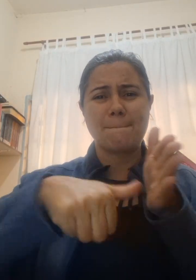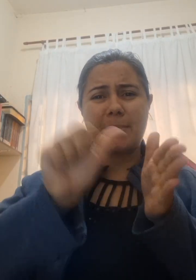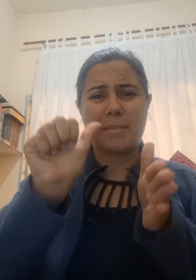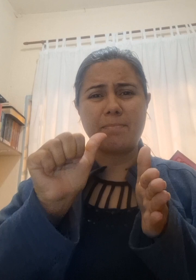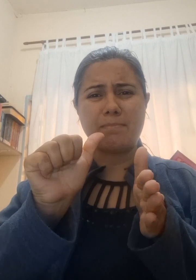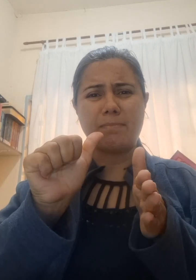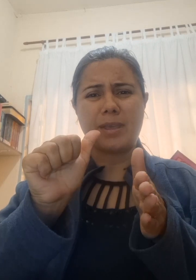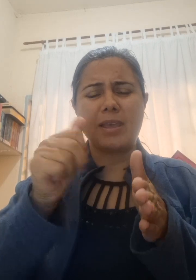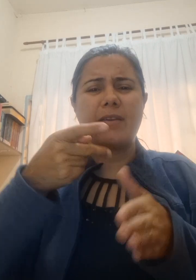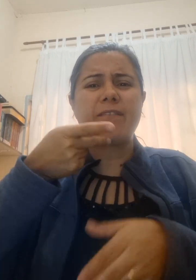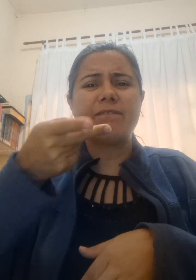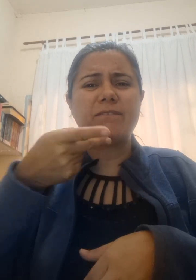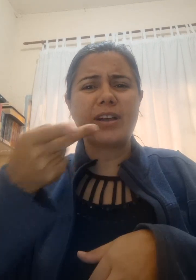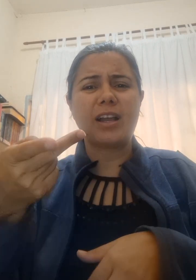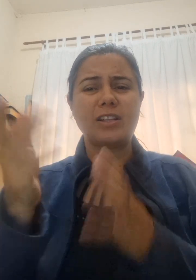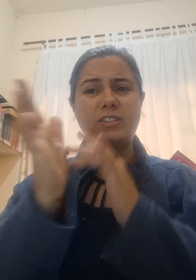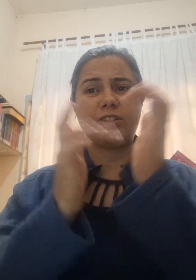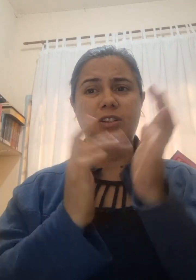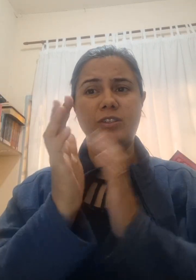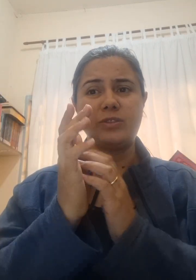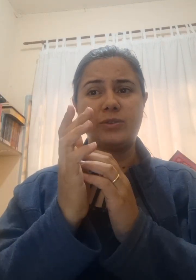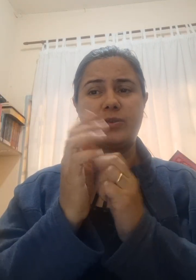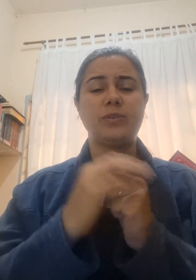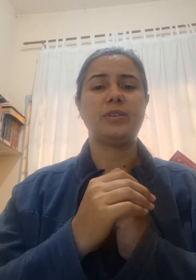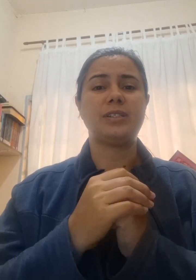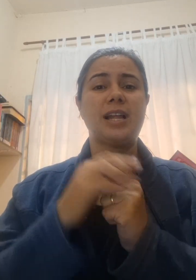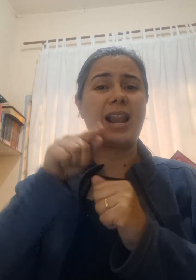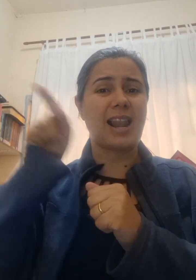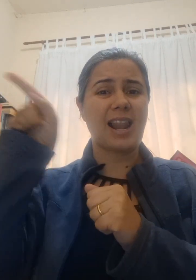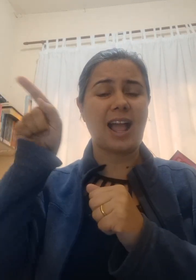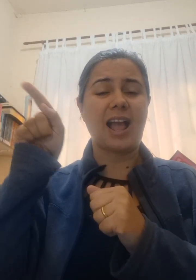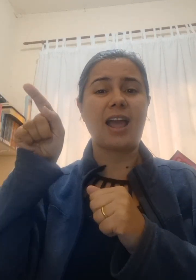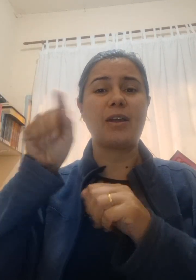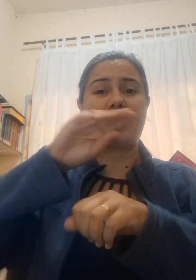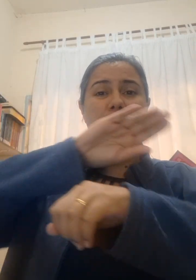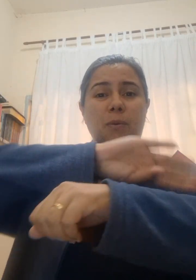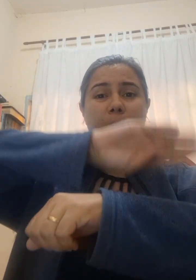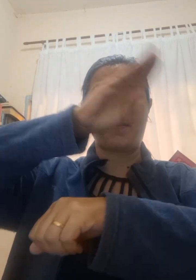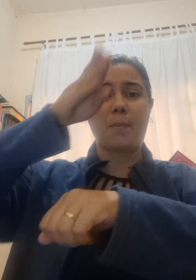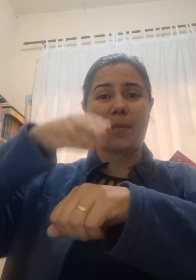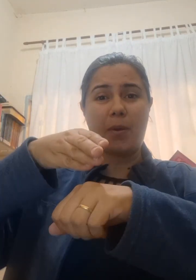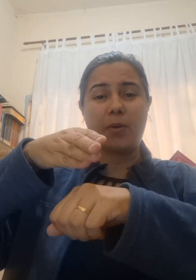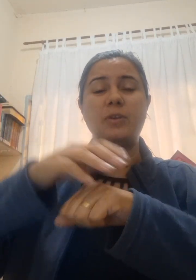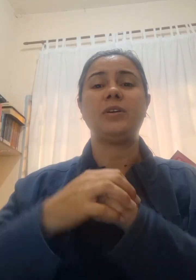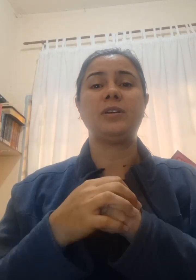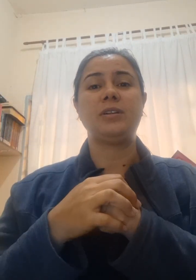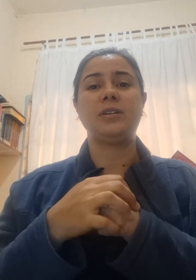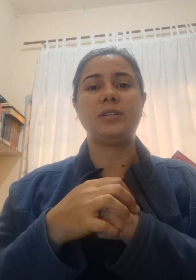que o primeiro discurso de Jesus foi lá no monte,